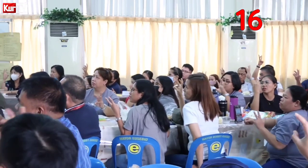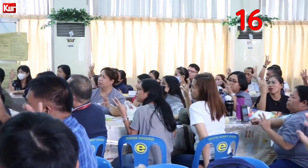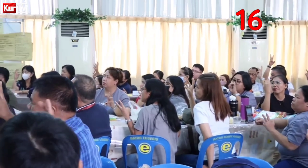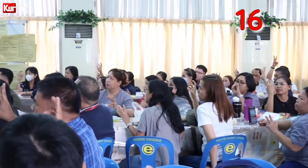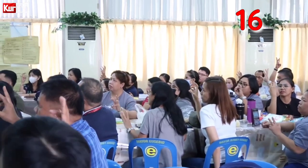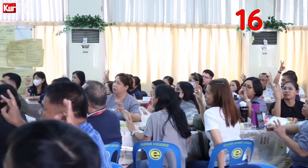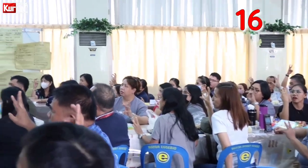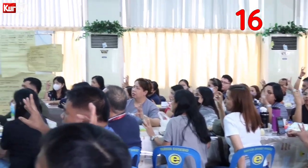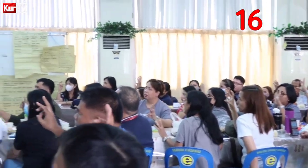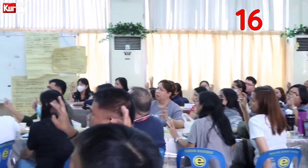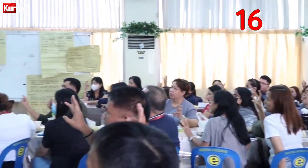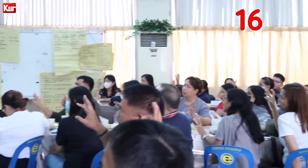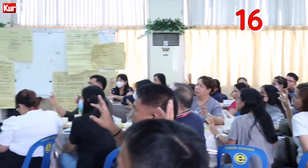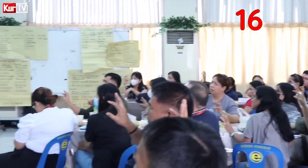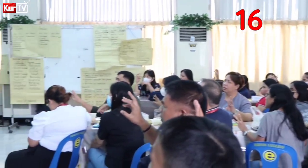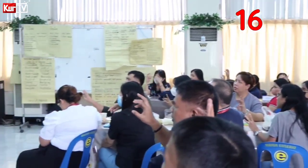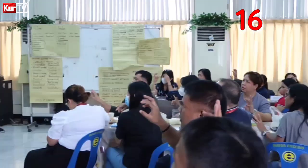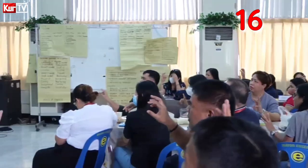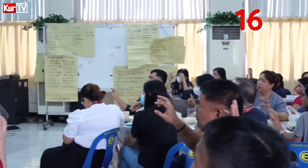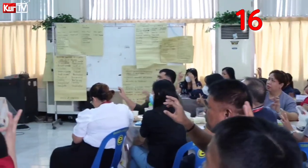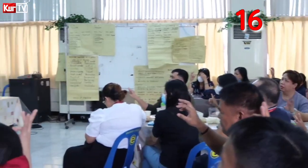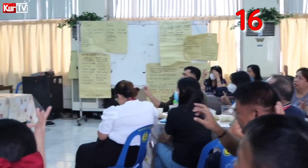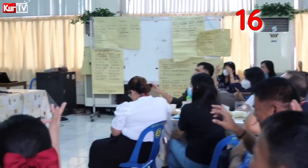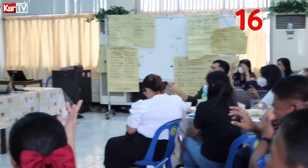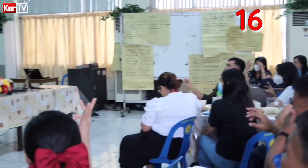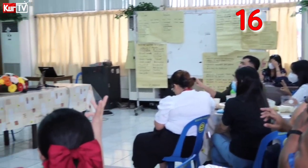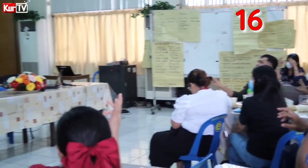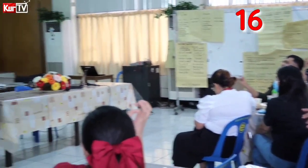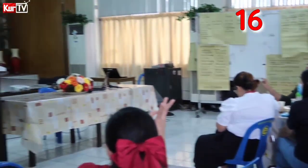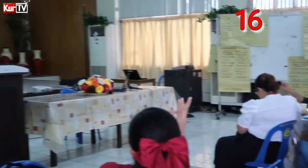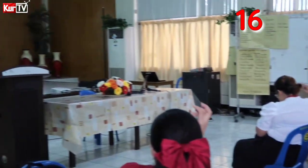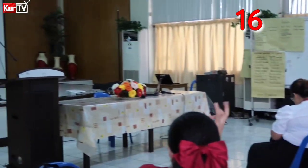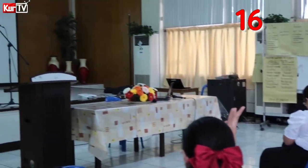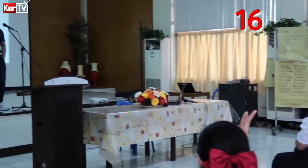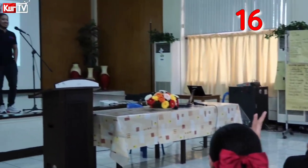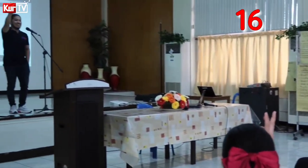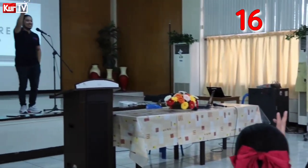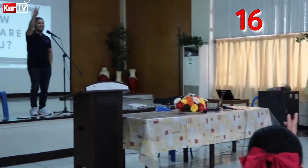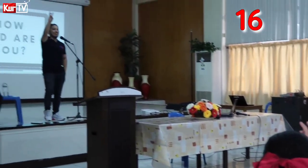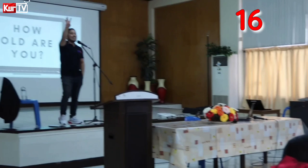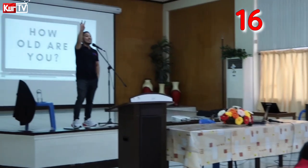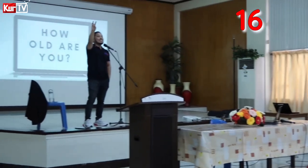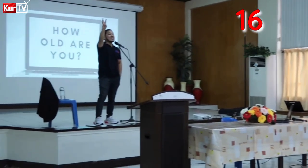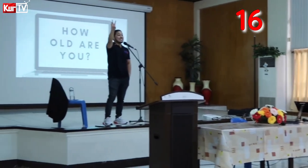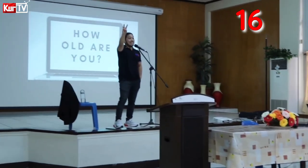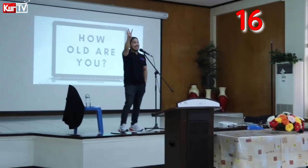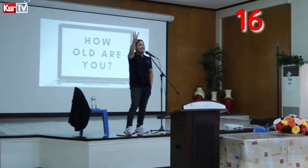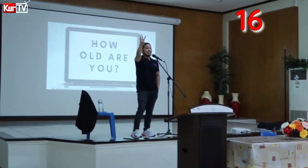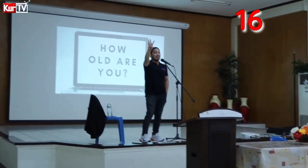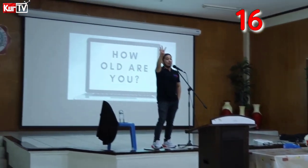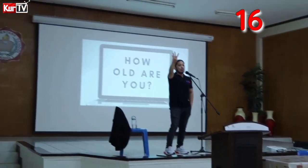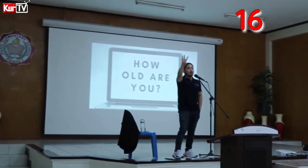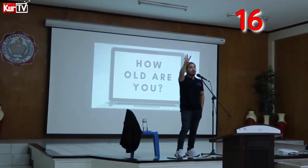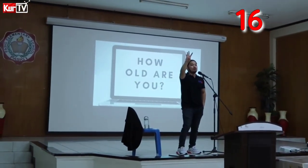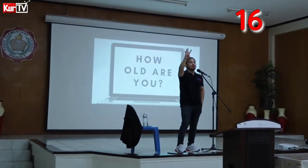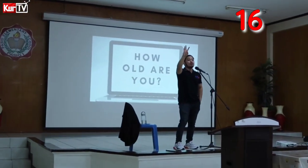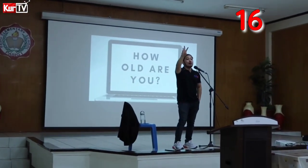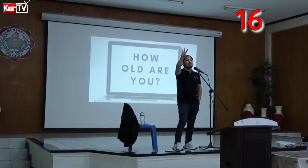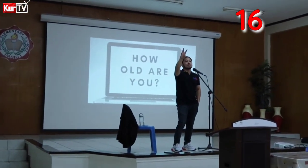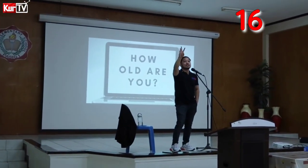Pero tandaan kung saan mo nang kinamot, ha? Bago ibitin. Baka iba kasi yung ano. 16. Oh, you know how to